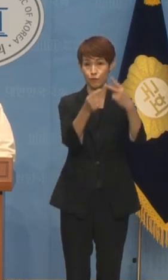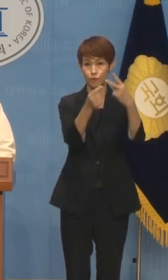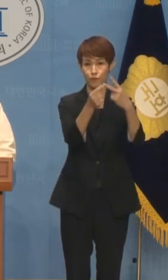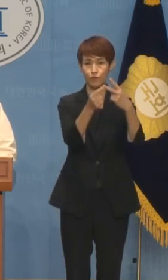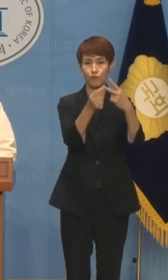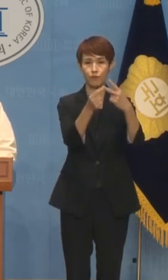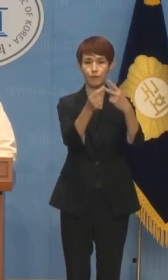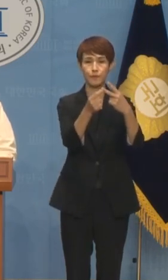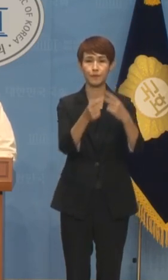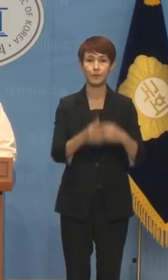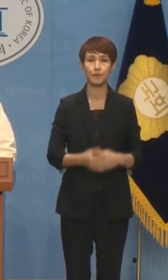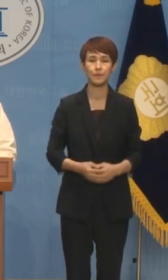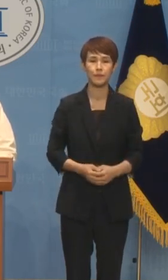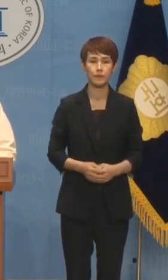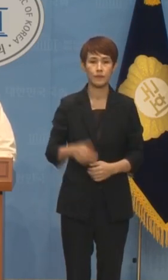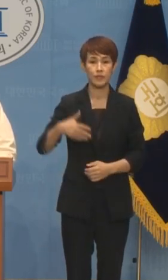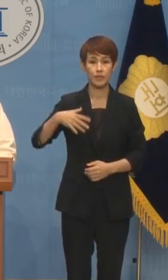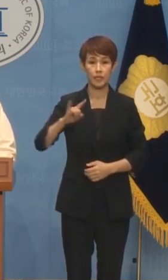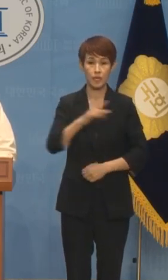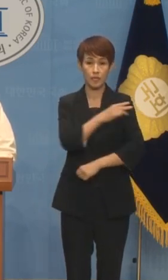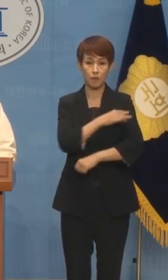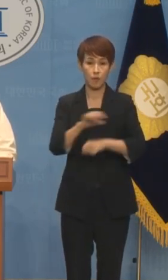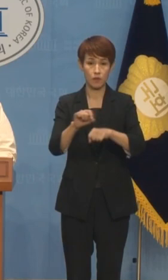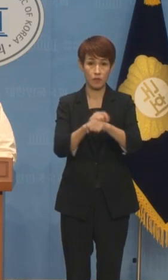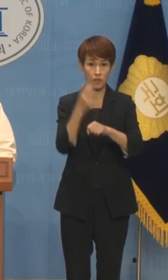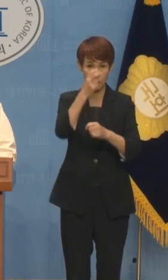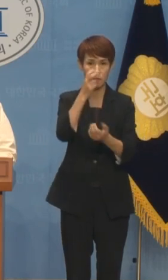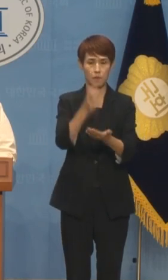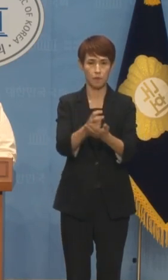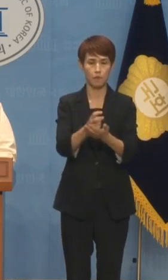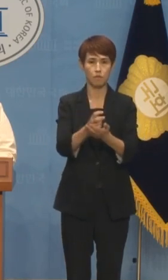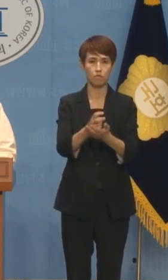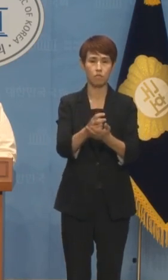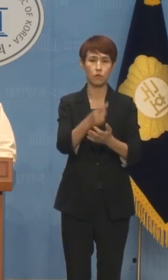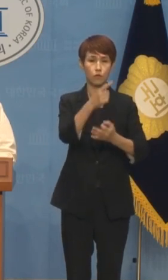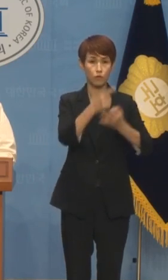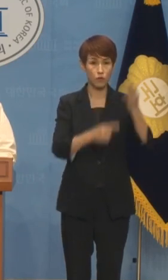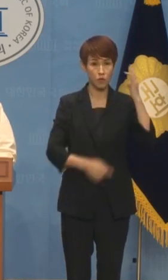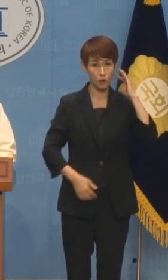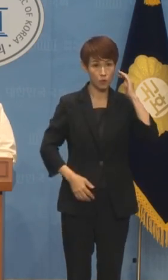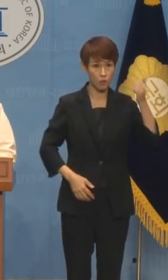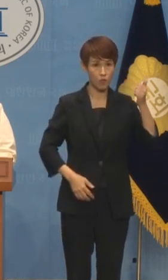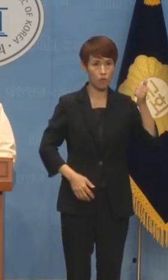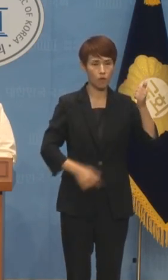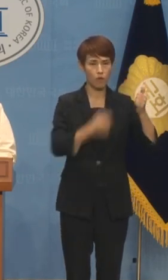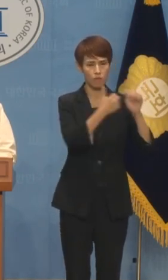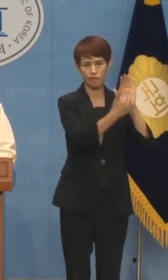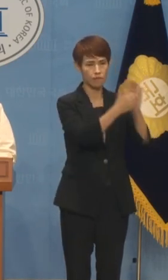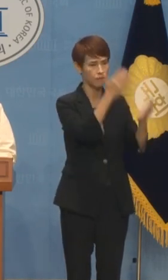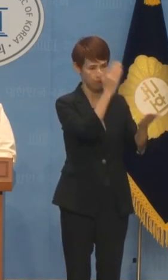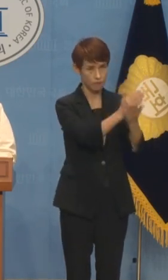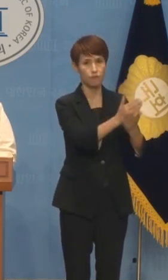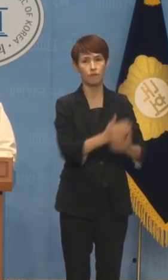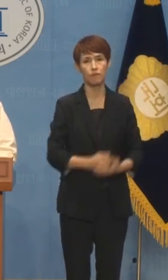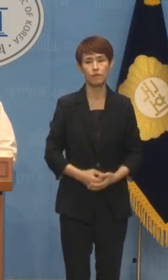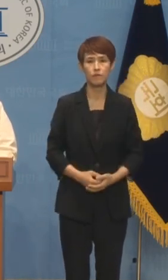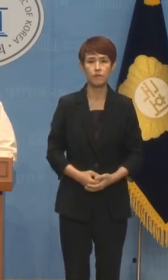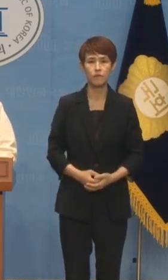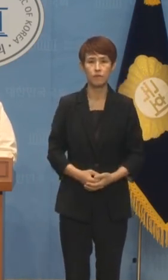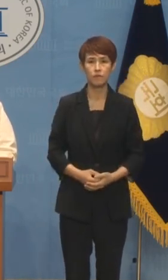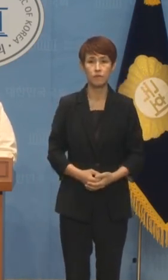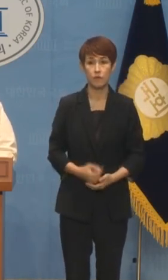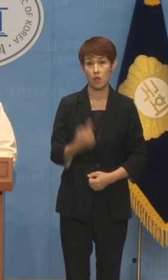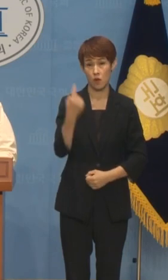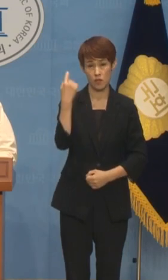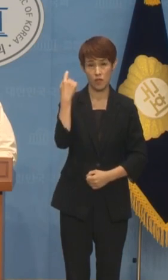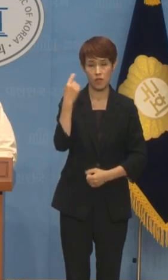2건입니다. 최상병 특검법, 윤석열 대통령은 거부하지 말아야 합니다.